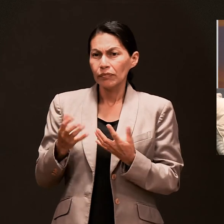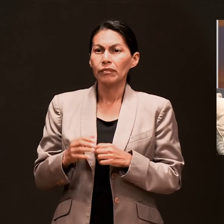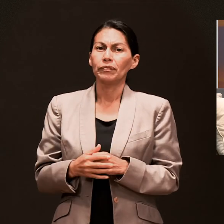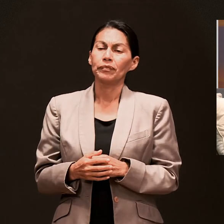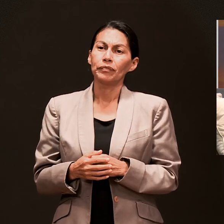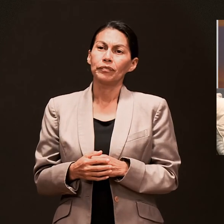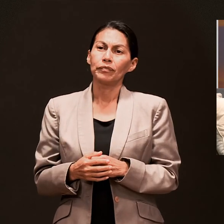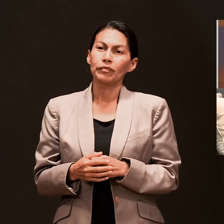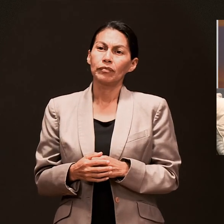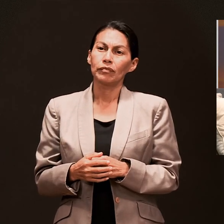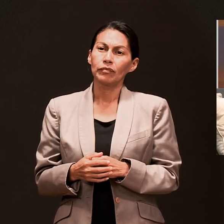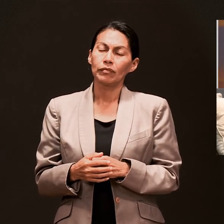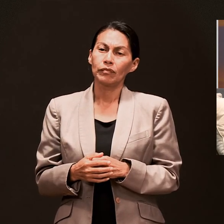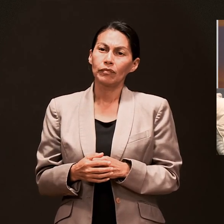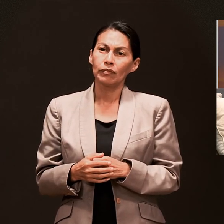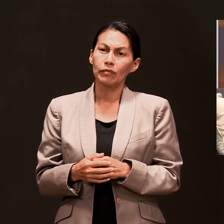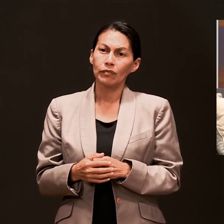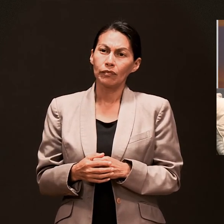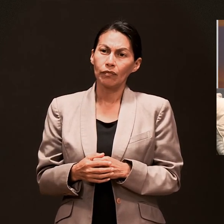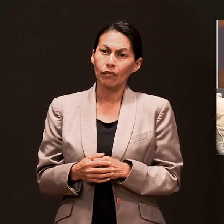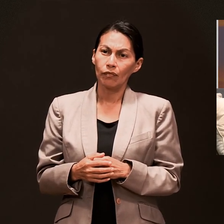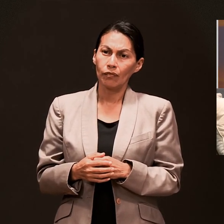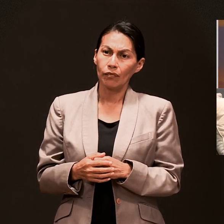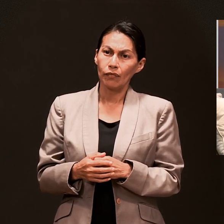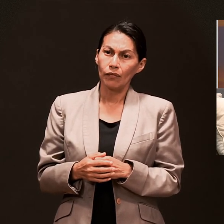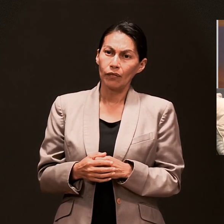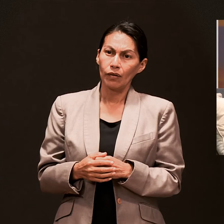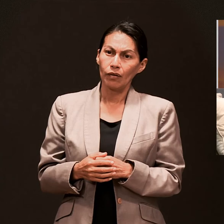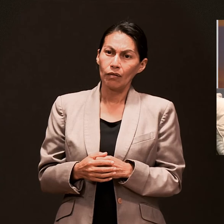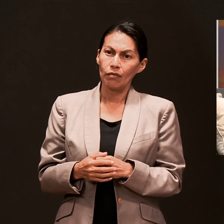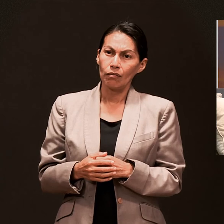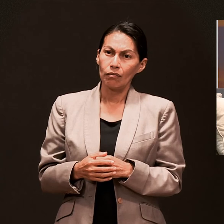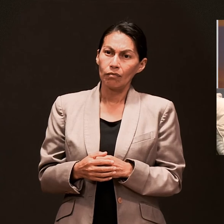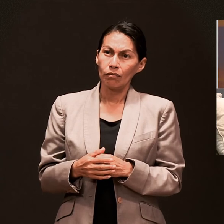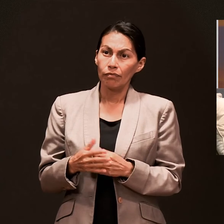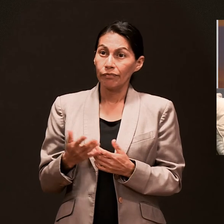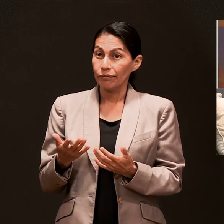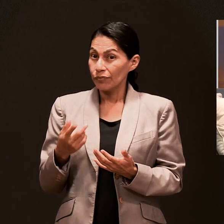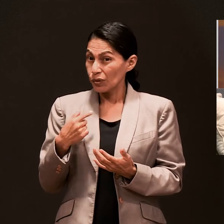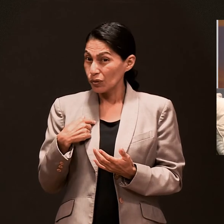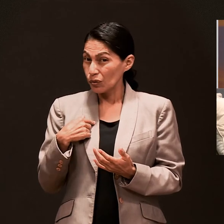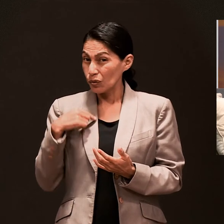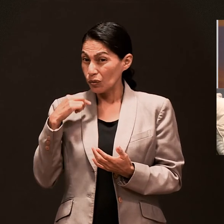daba eso no se nos daba eso porque definitivamente nunca